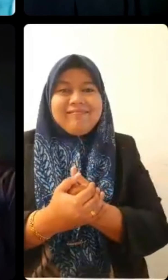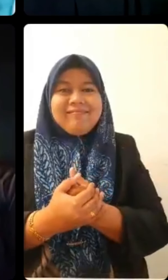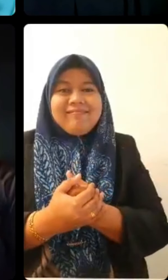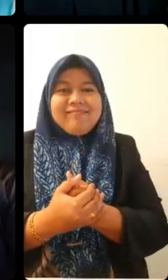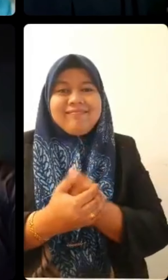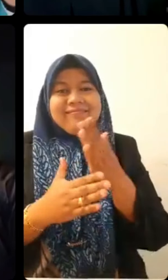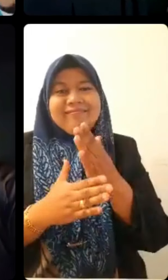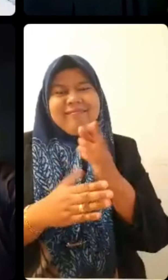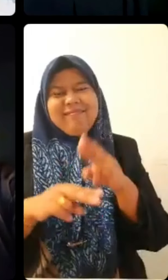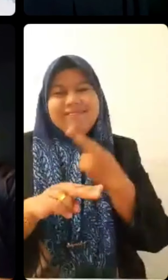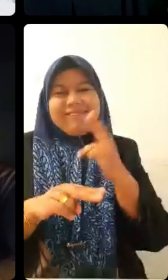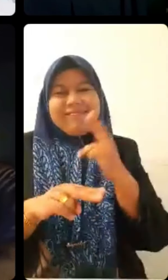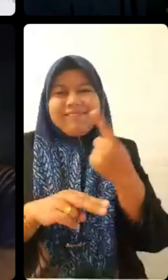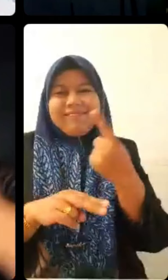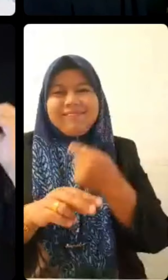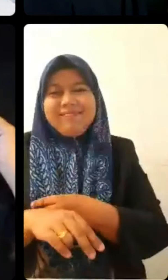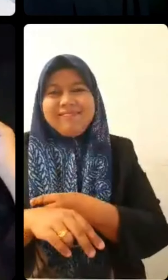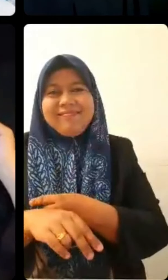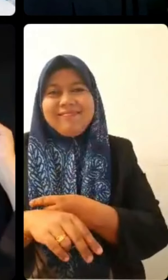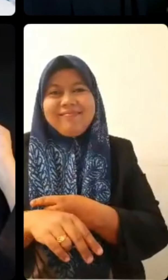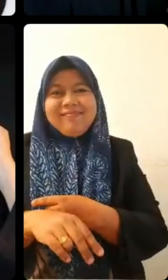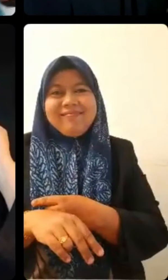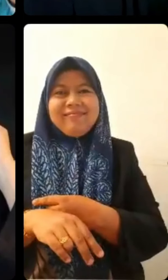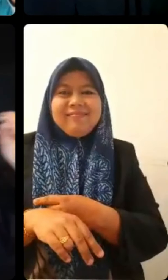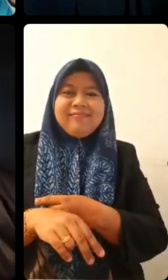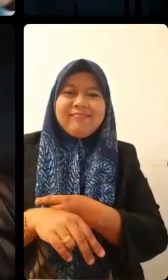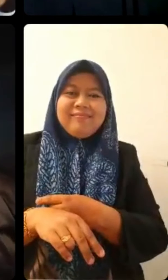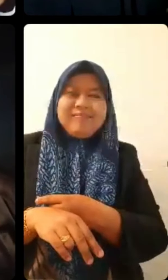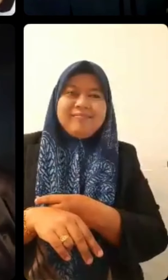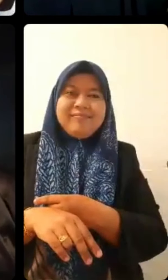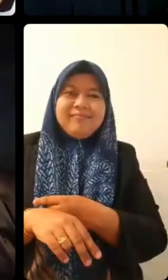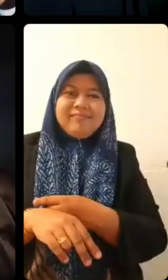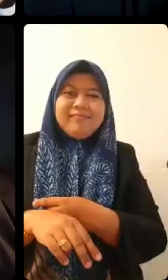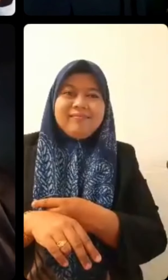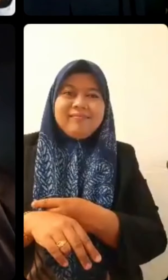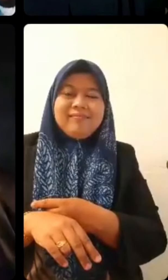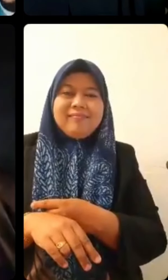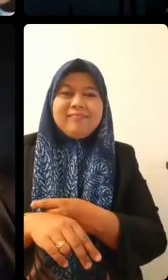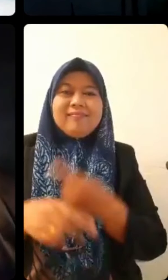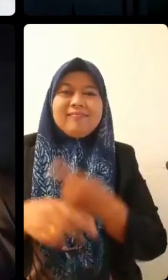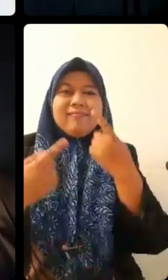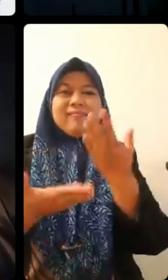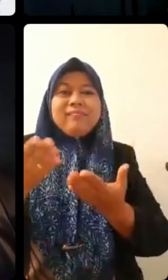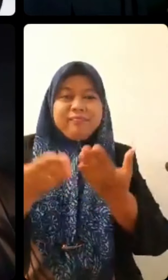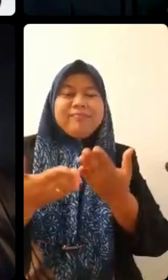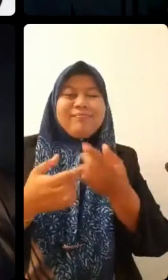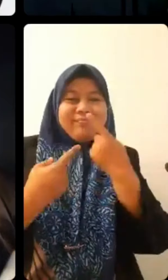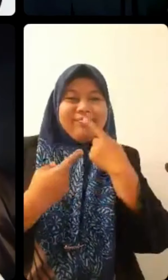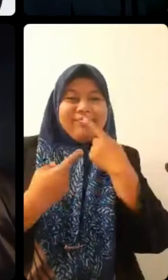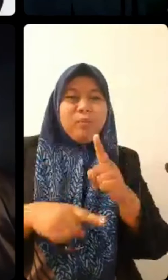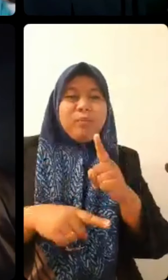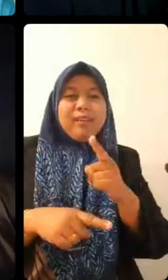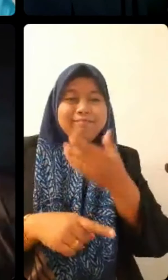Baiklah. Nanti saya guna pada soalan yang terakhir nanti. Okay, baik. Okay, jawapan cik saya itu sangat memuaskan dan pihak kami sangat memuaskan. Baiklah.